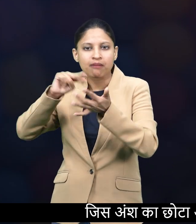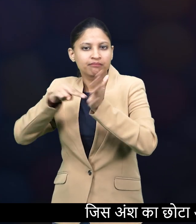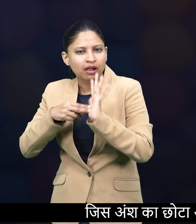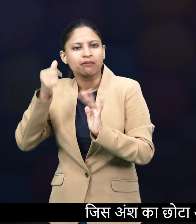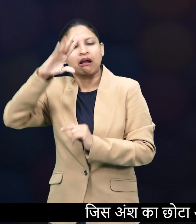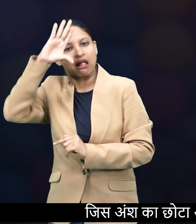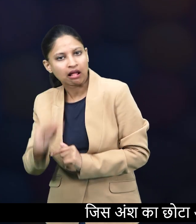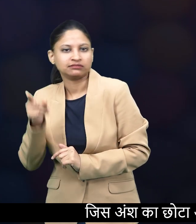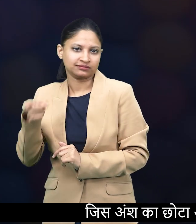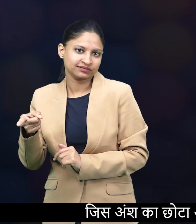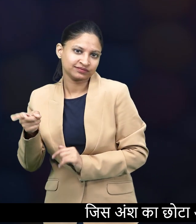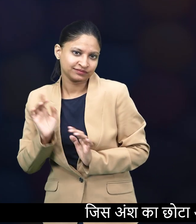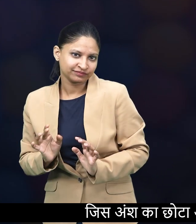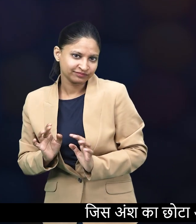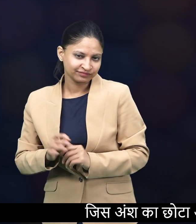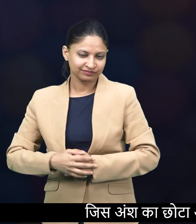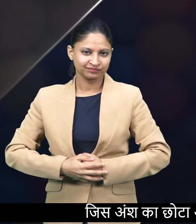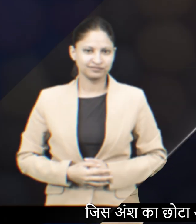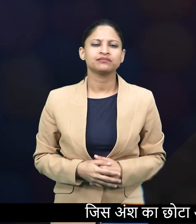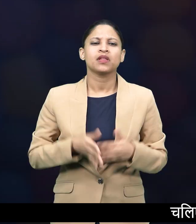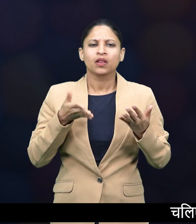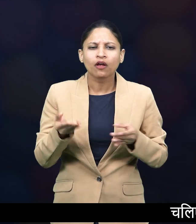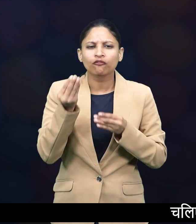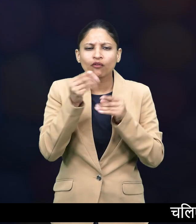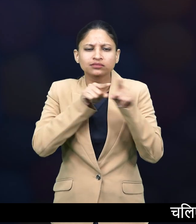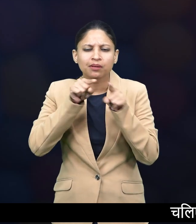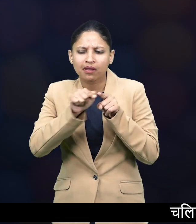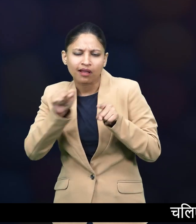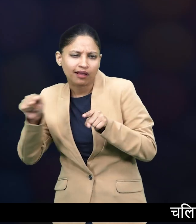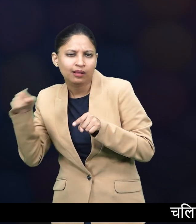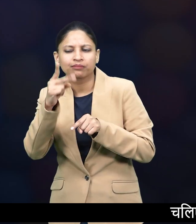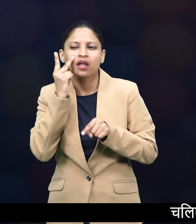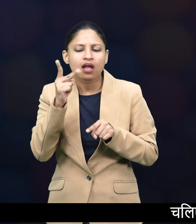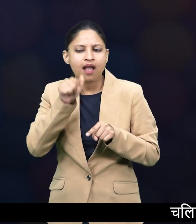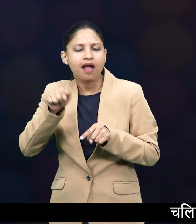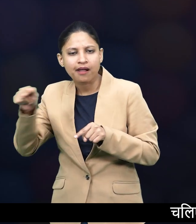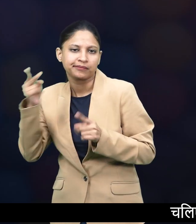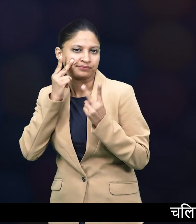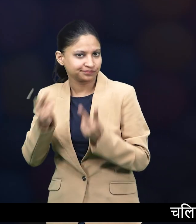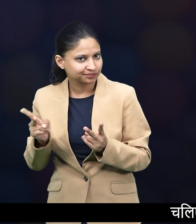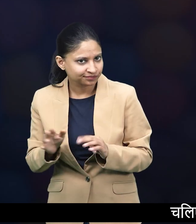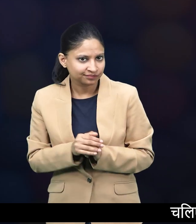है वह अंश छोटा होता है। चलिए कुछ उदाहरण देखते हैं।